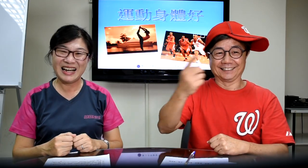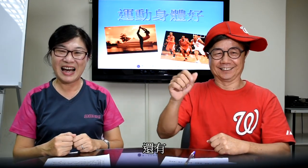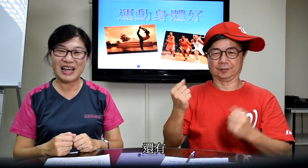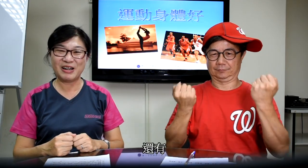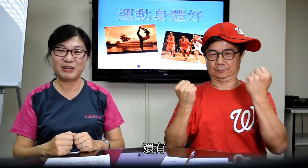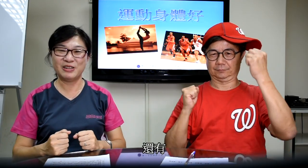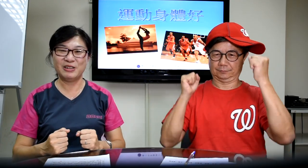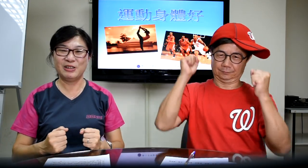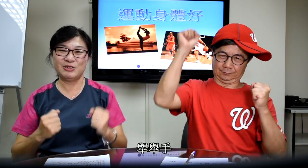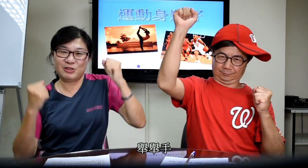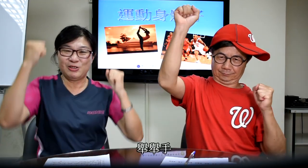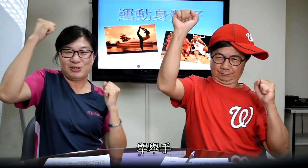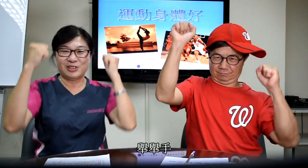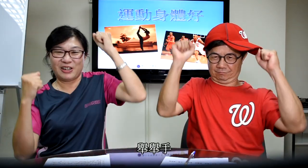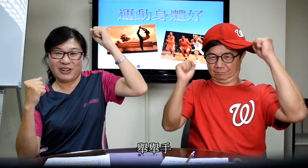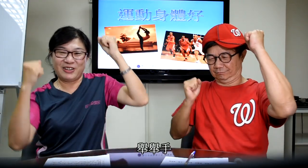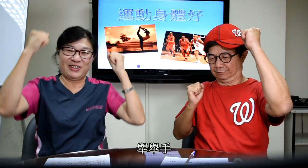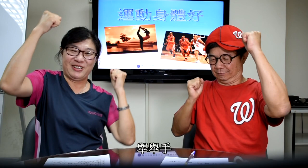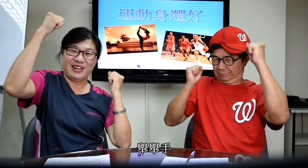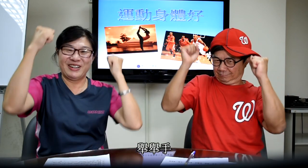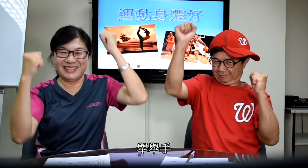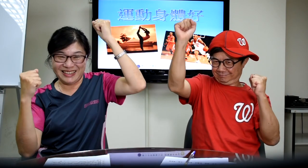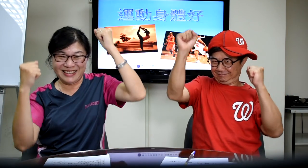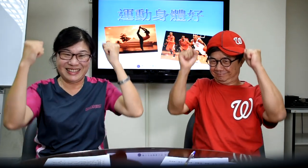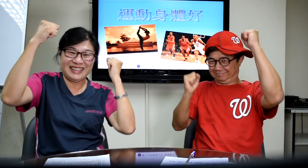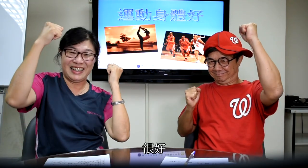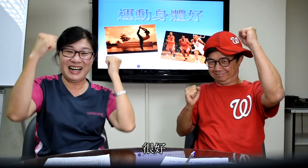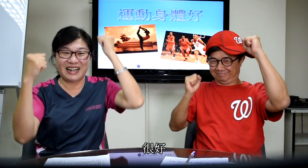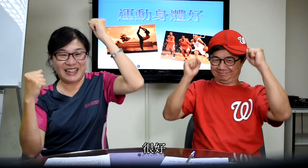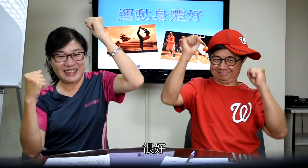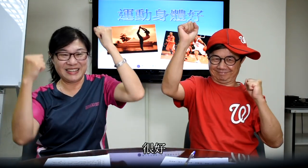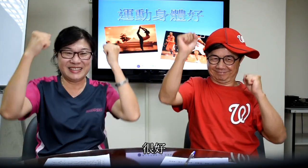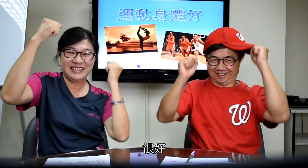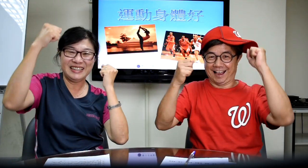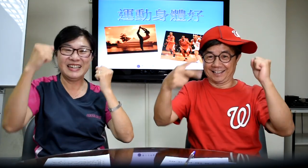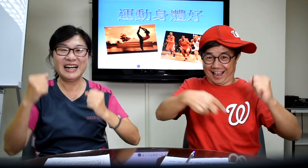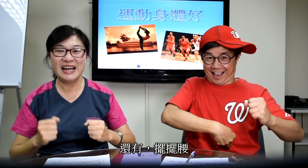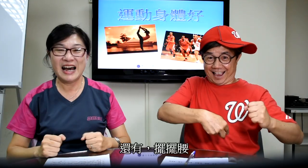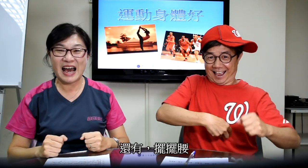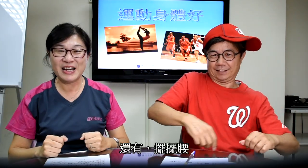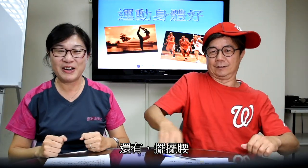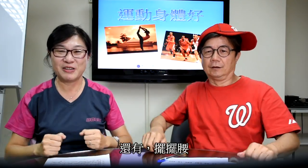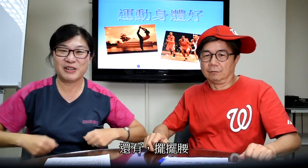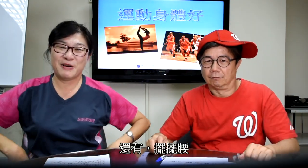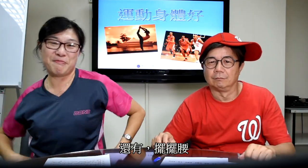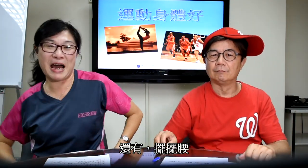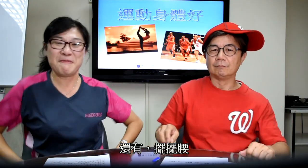还有举举手，很好，还有摆